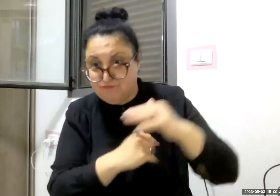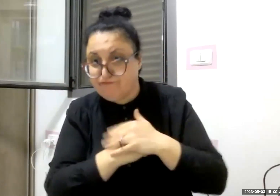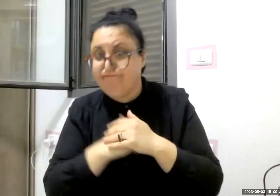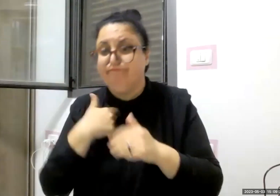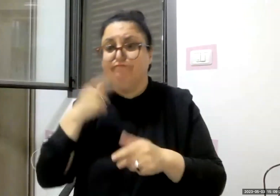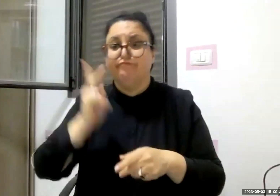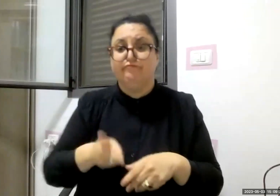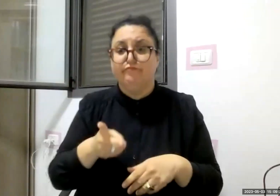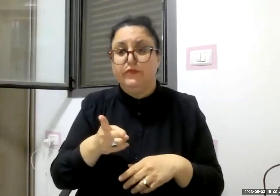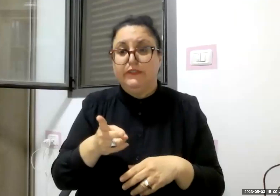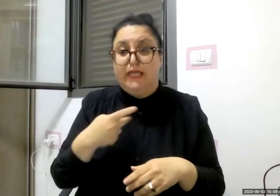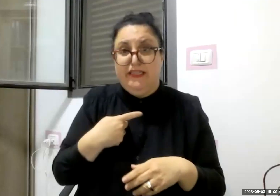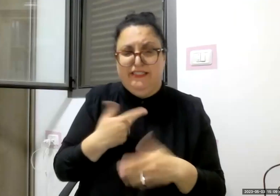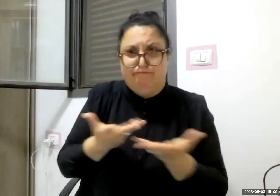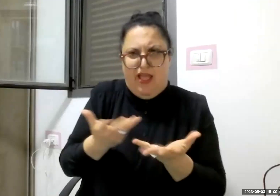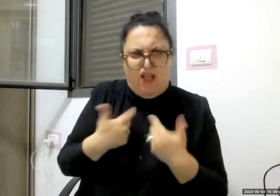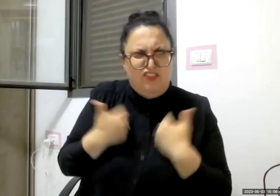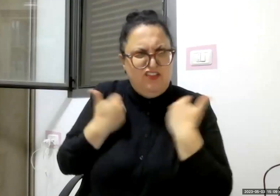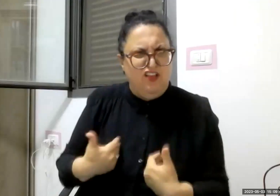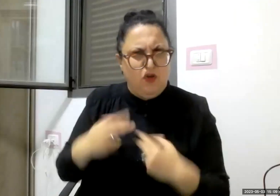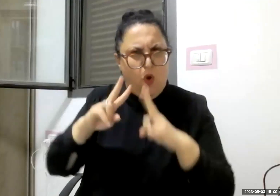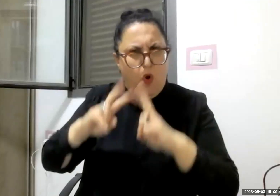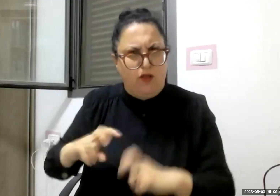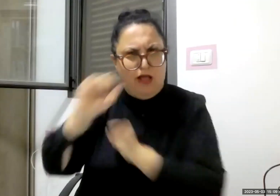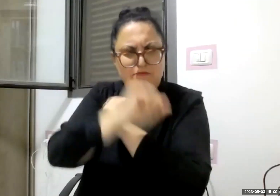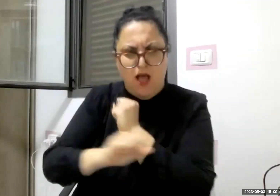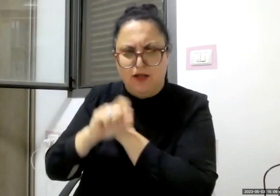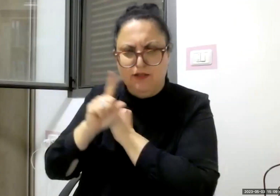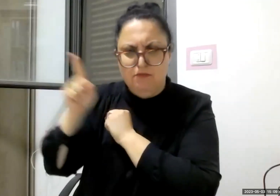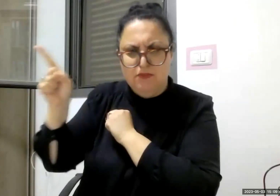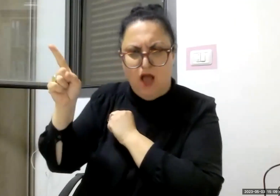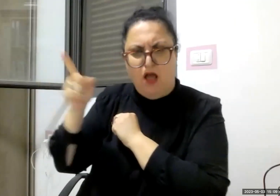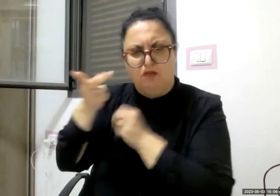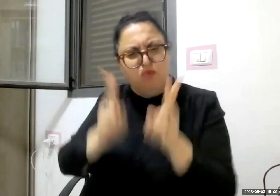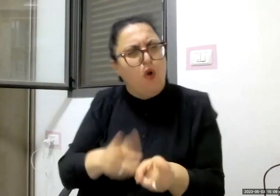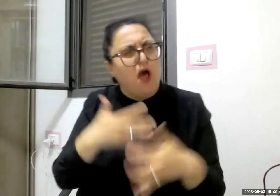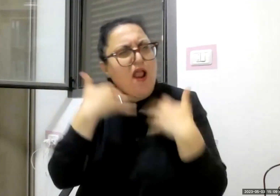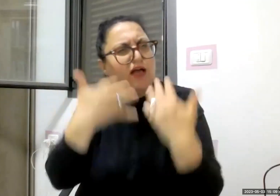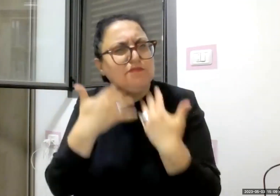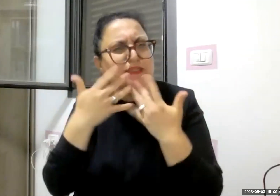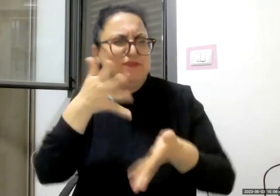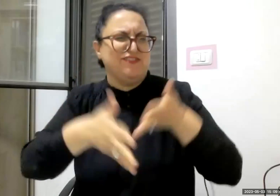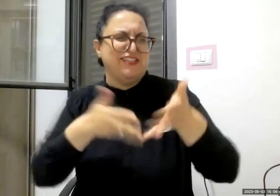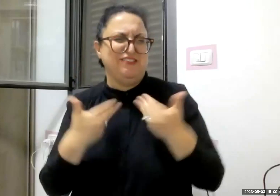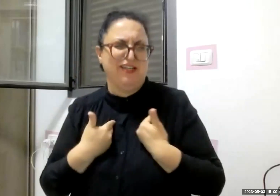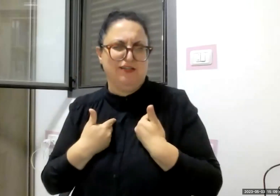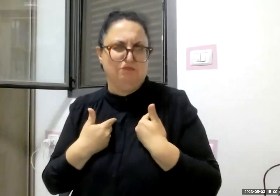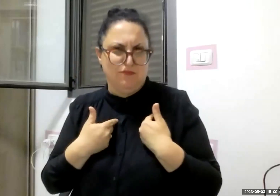שוב ולהעמיק עוד ועוד ועוד. אז אמרתי, איך אני כחוקרת באקדמיה,